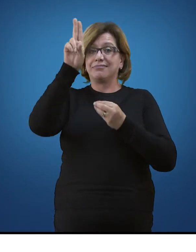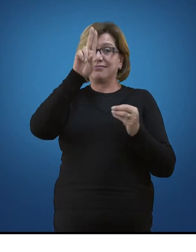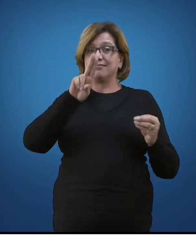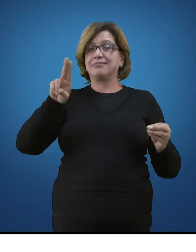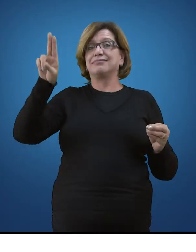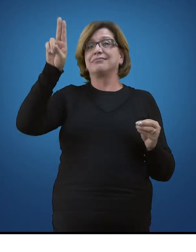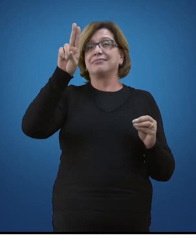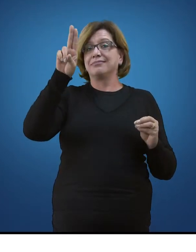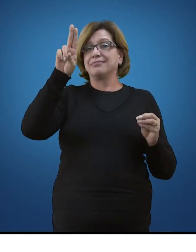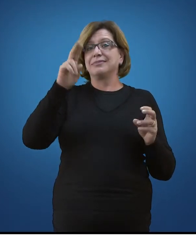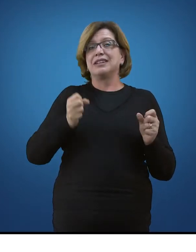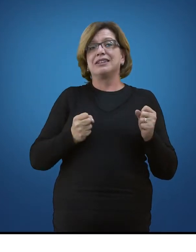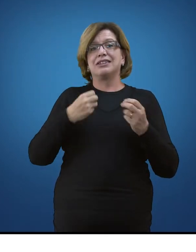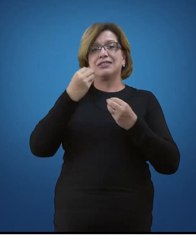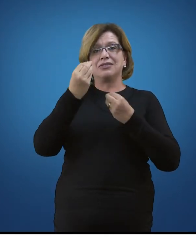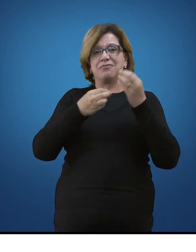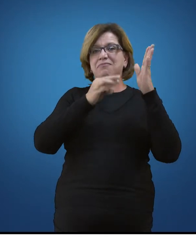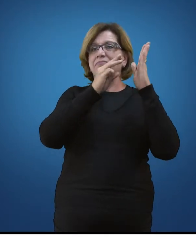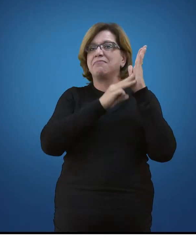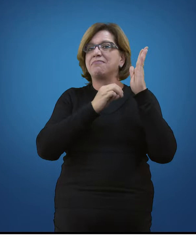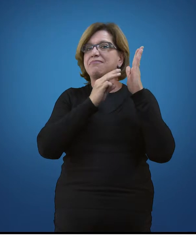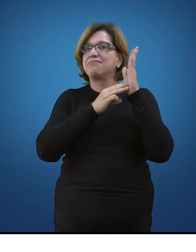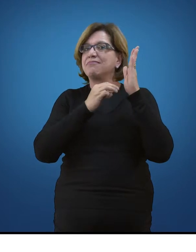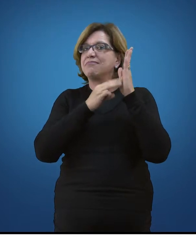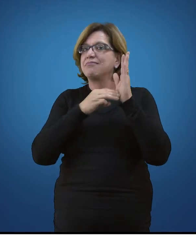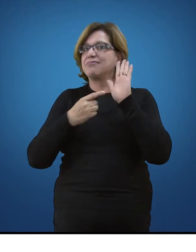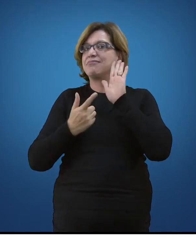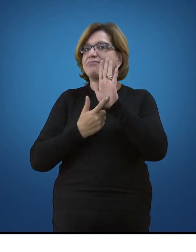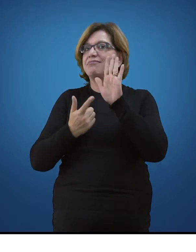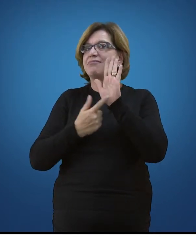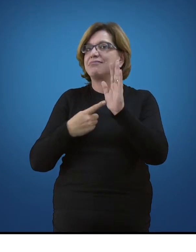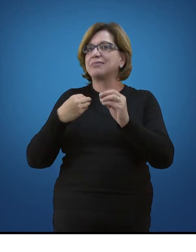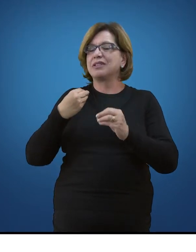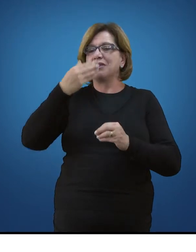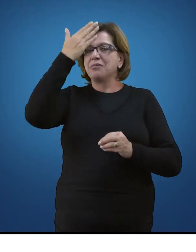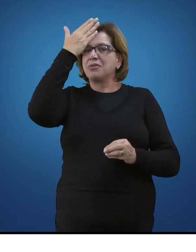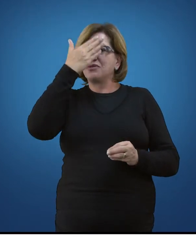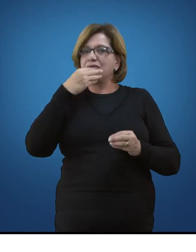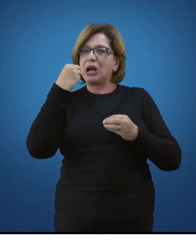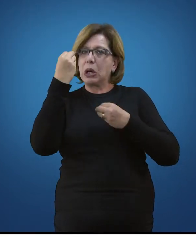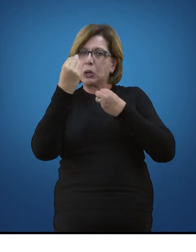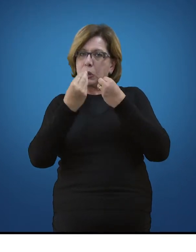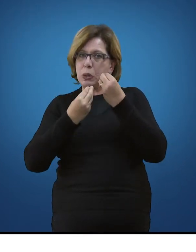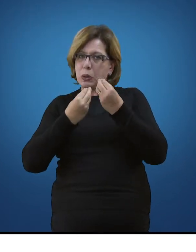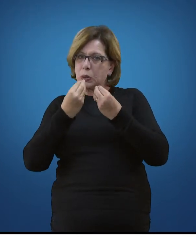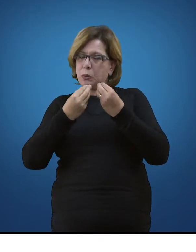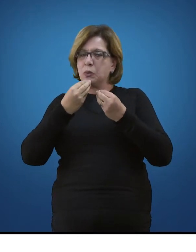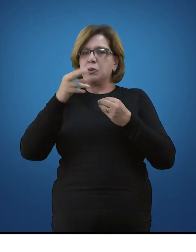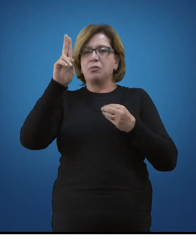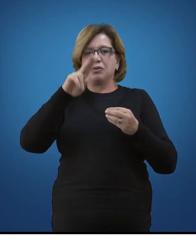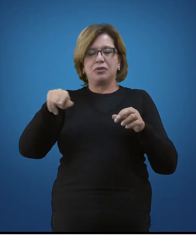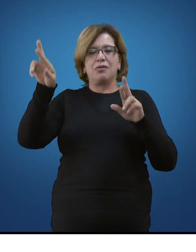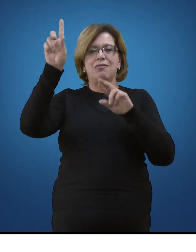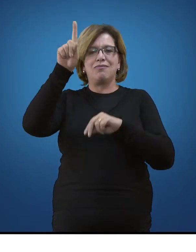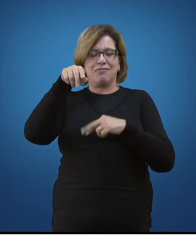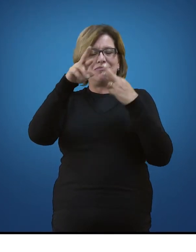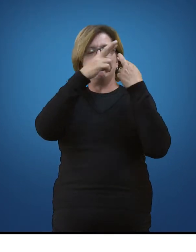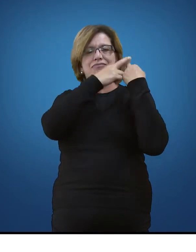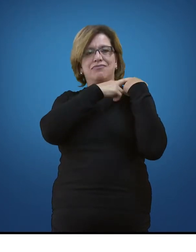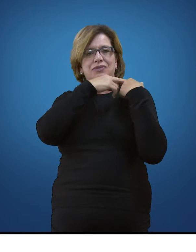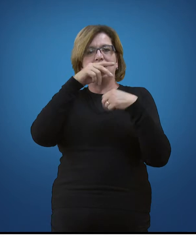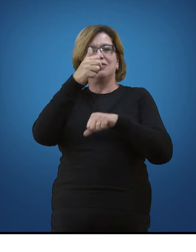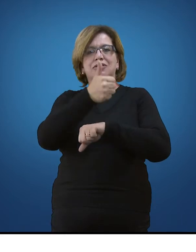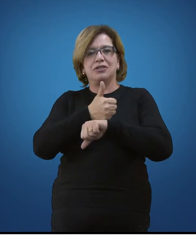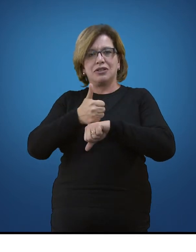sistemática. A sistemática de prestação de contas digital, mediante papel, com informações